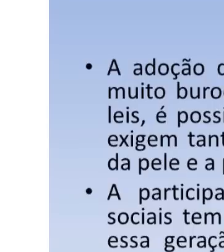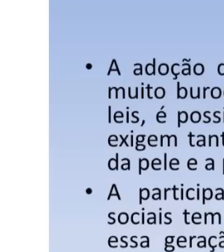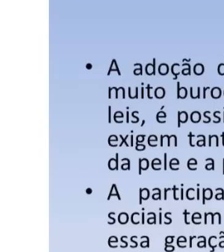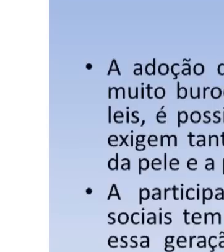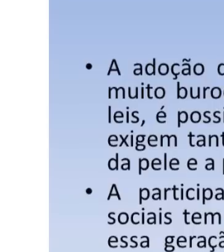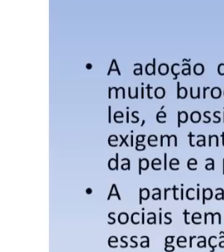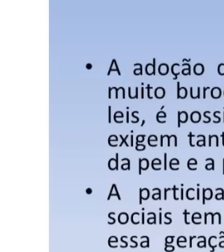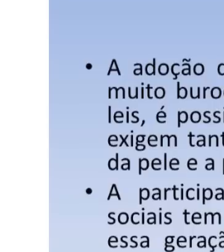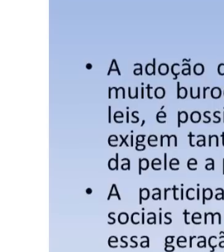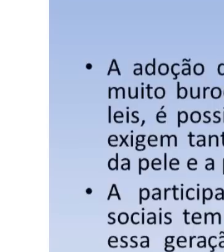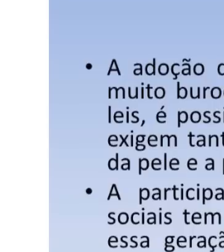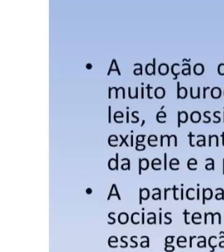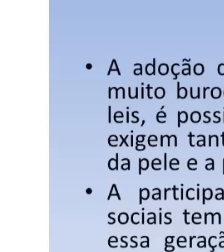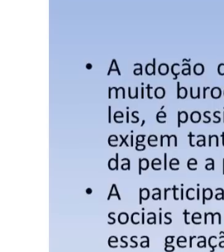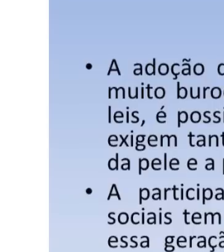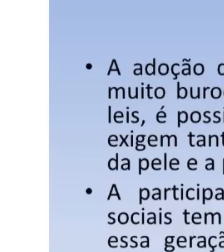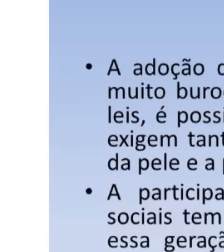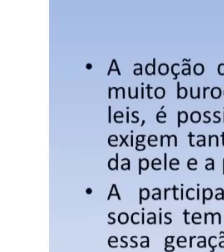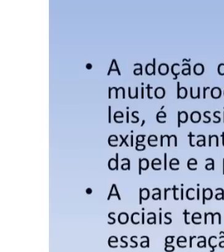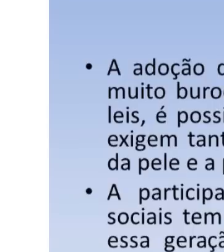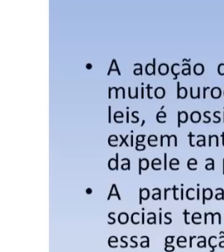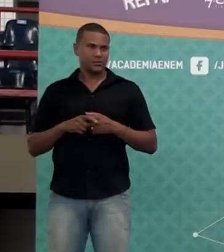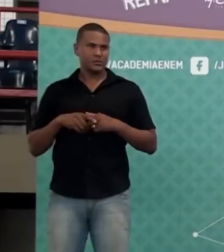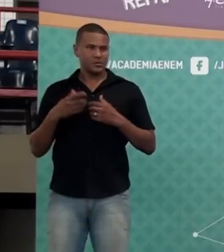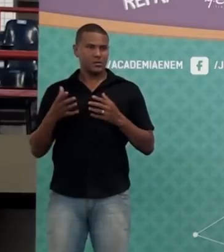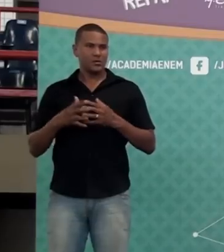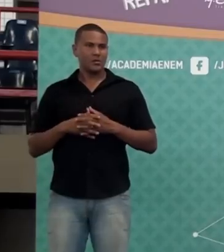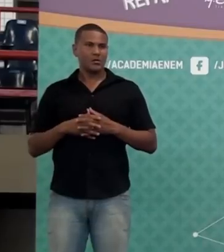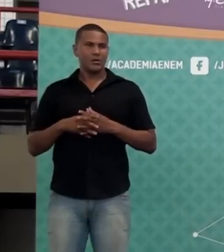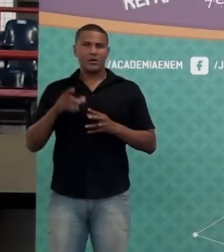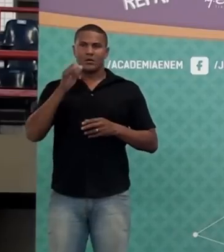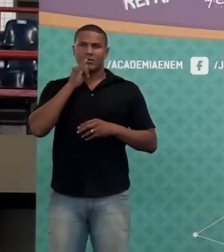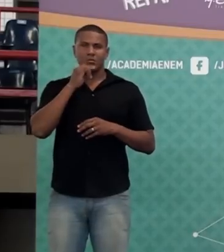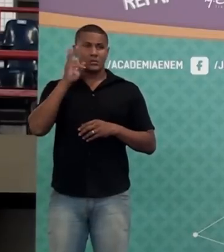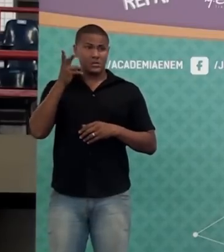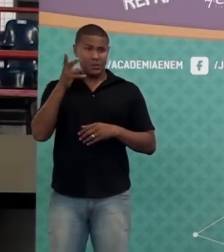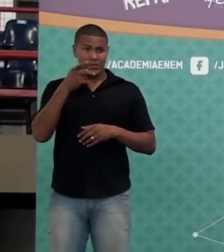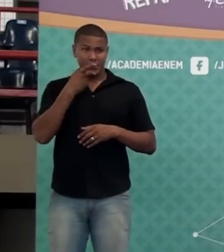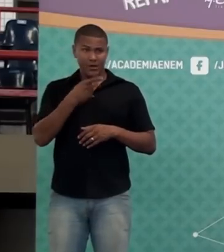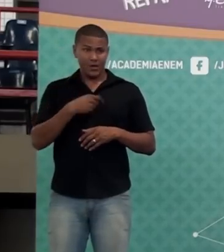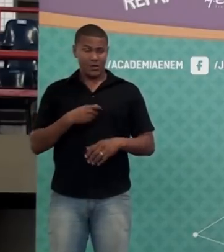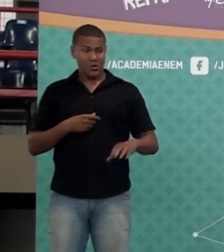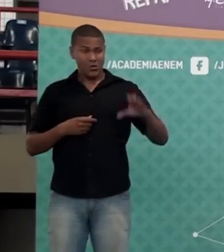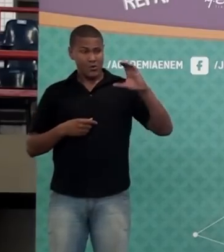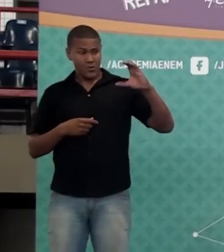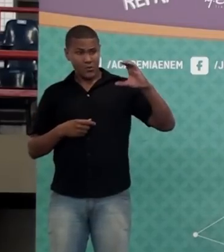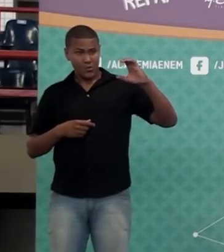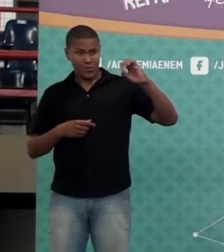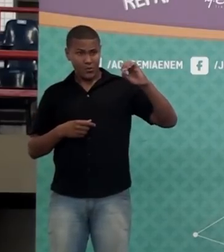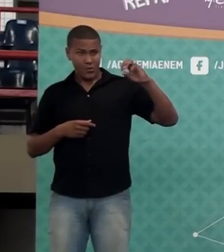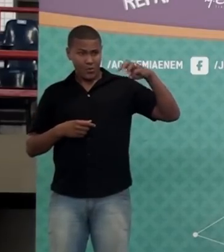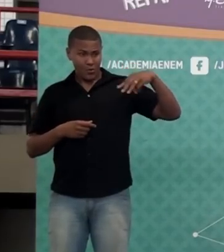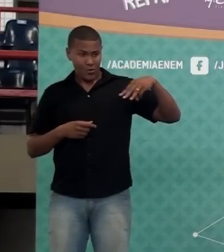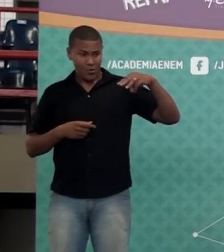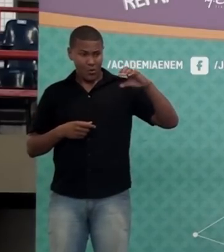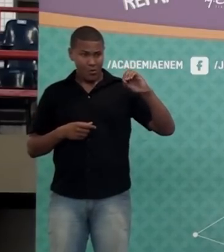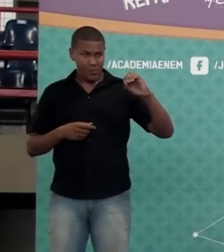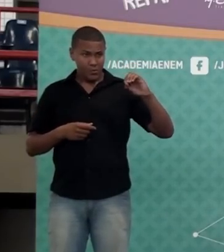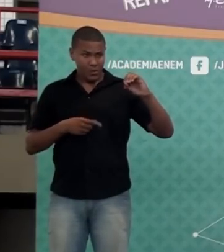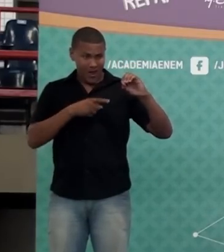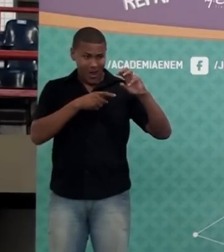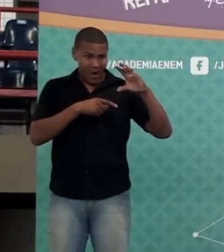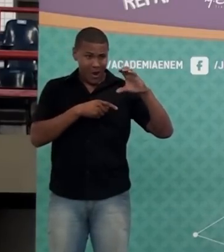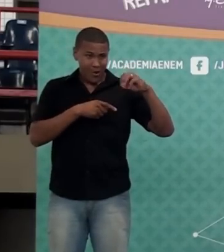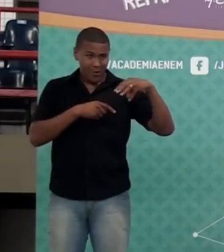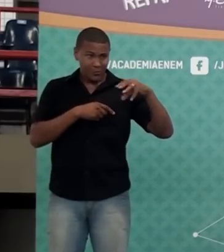possível? Mentalizem toda vez que eu usar na minha escrita a palavra como e ela quiser